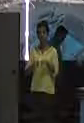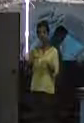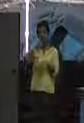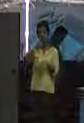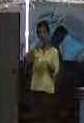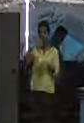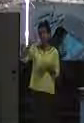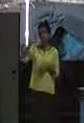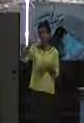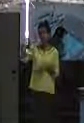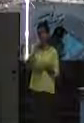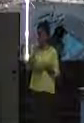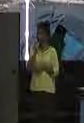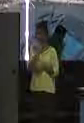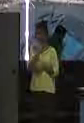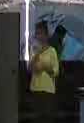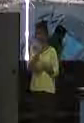que não aderiram...